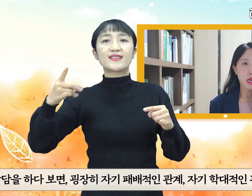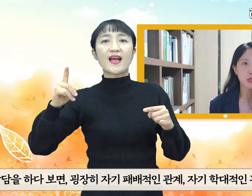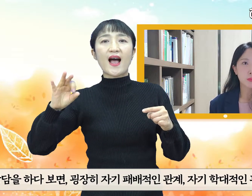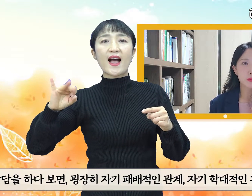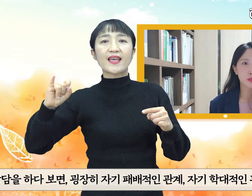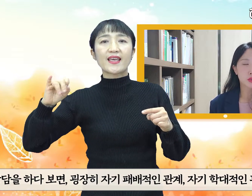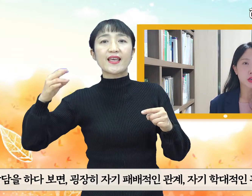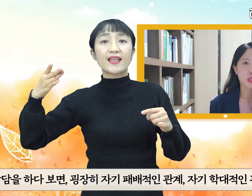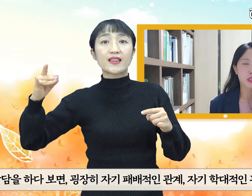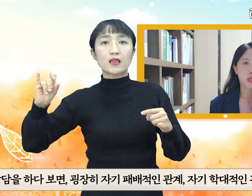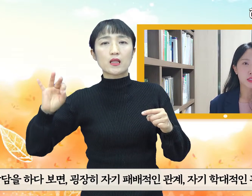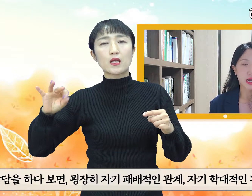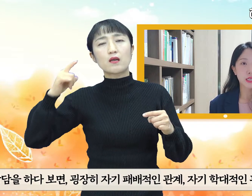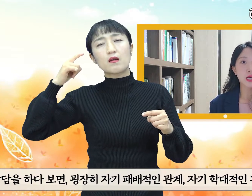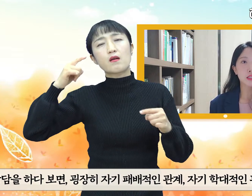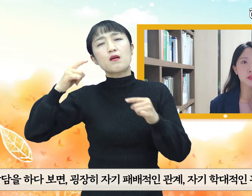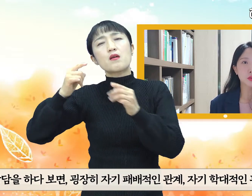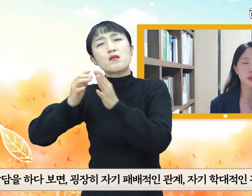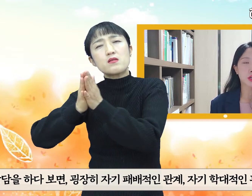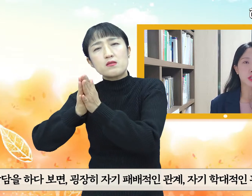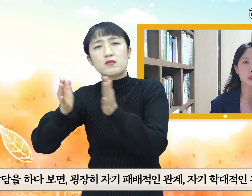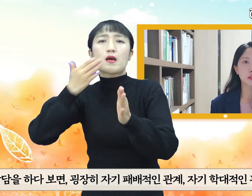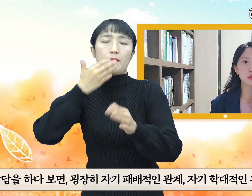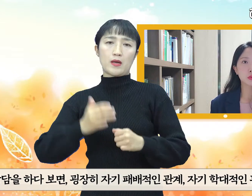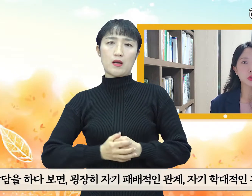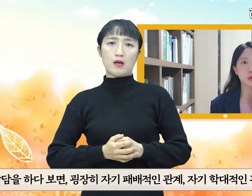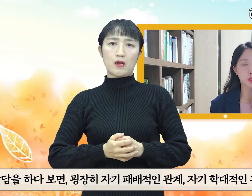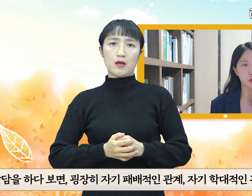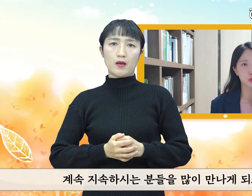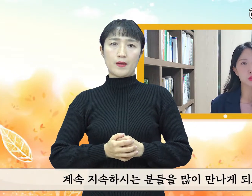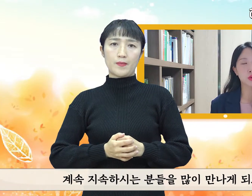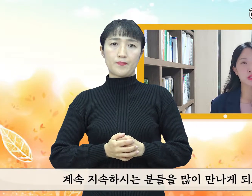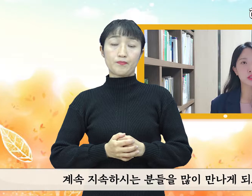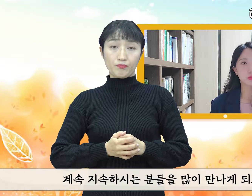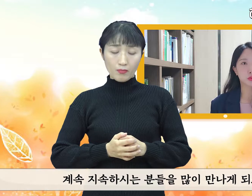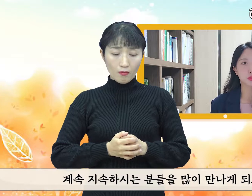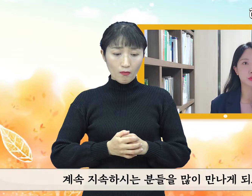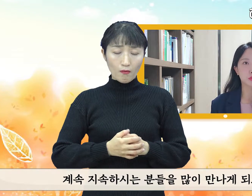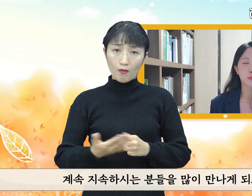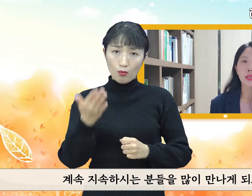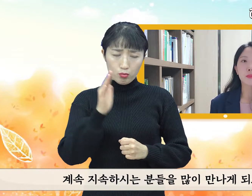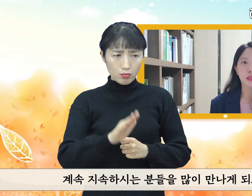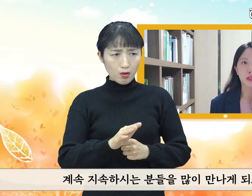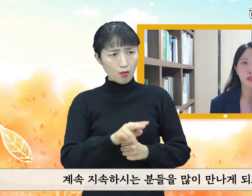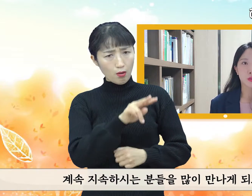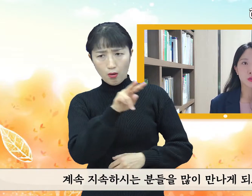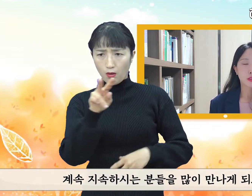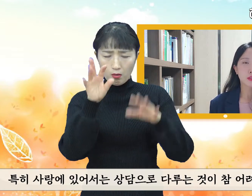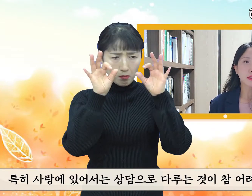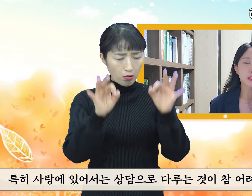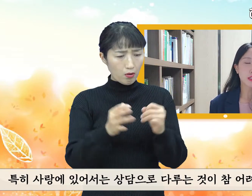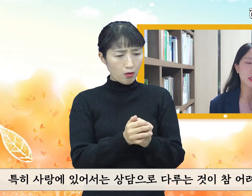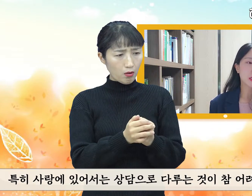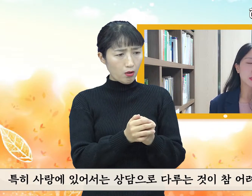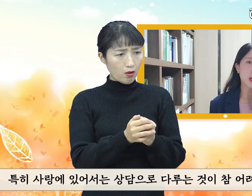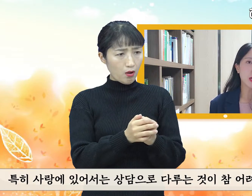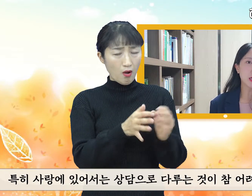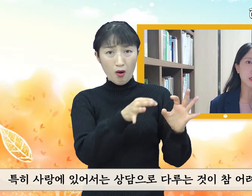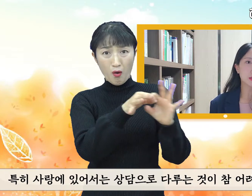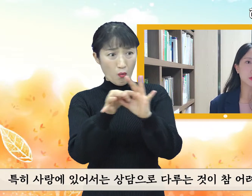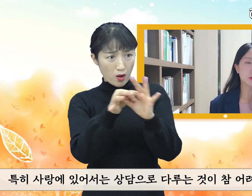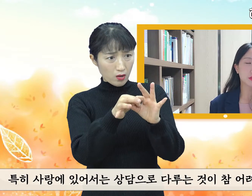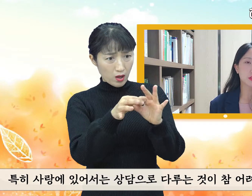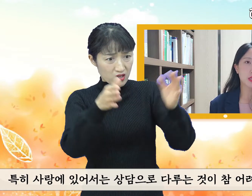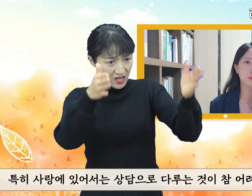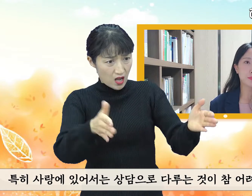굉장히 자기 패배적인 관계, 자기 학대적인 관계를 끊지 못하고 계속 지속하시는 분들을 많이 만나게 되죠. 특히 이게 이